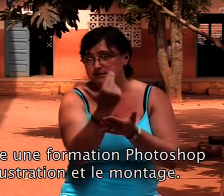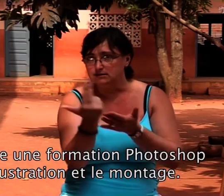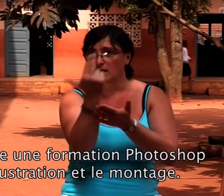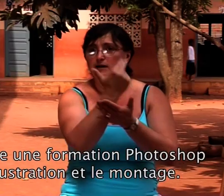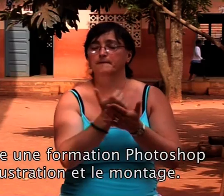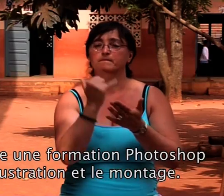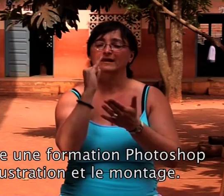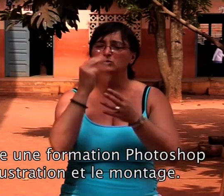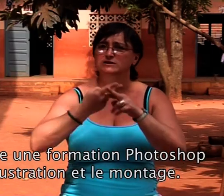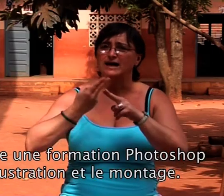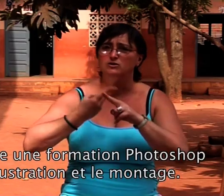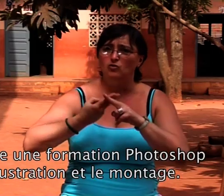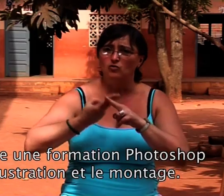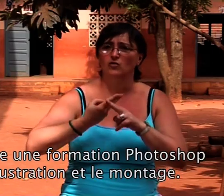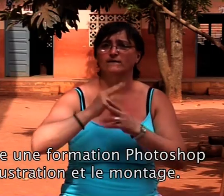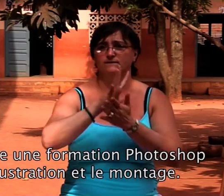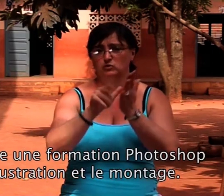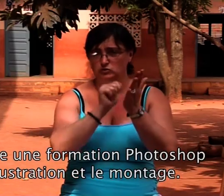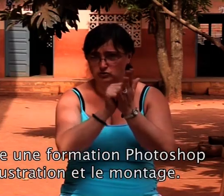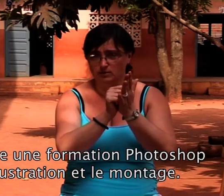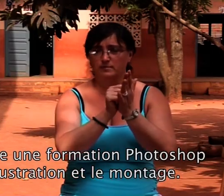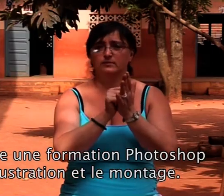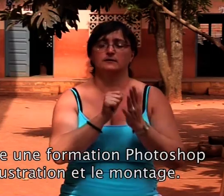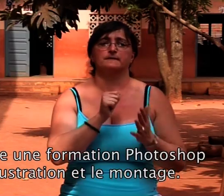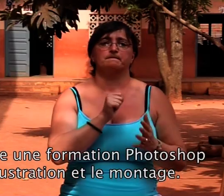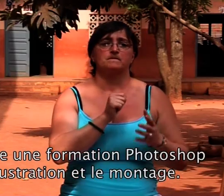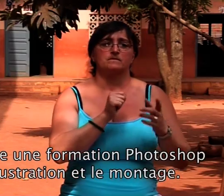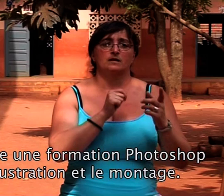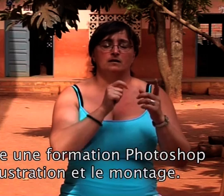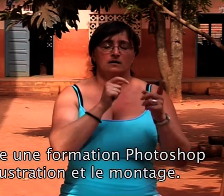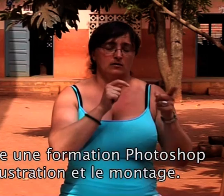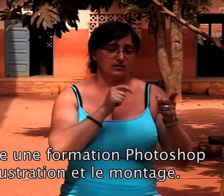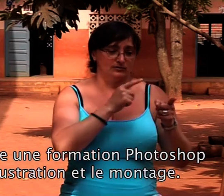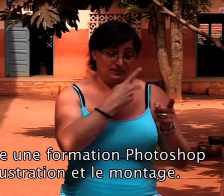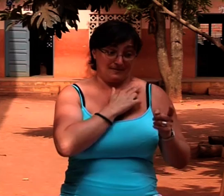faire une formation sur l'illustration et le montage avec le logiciel Photoshop.